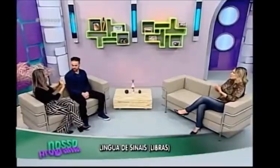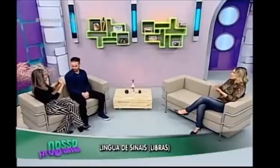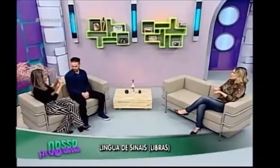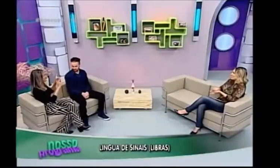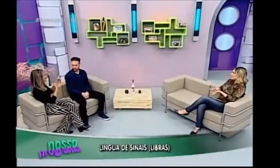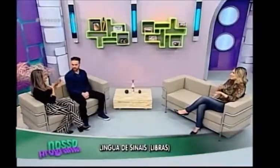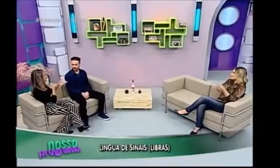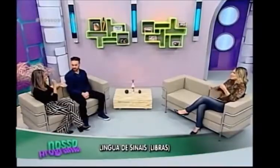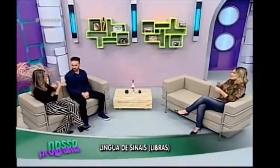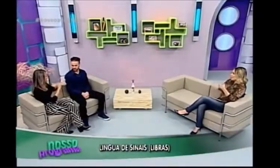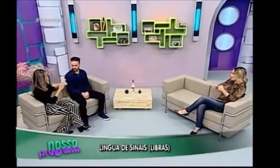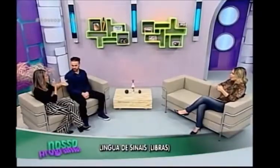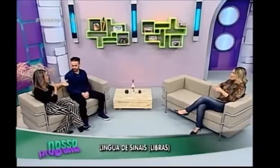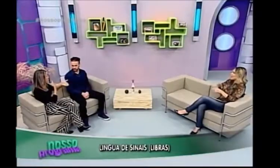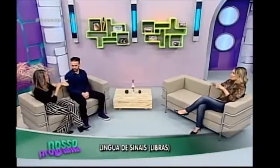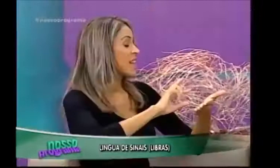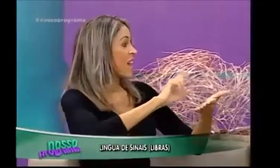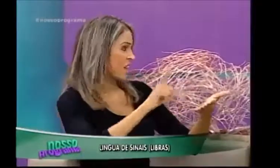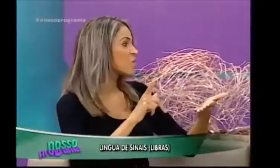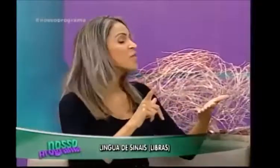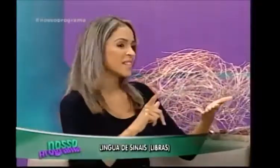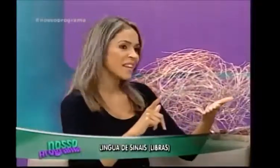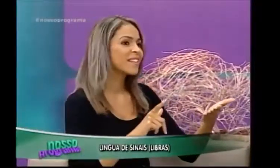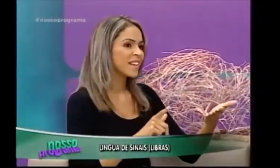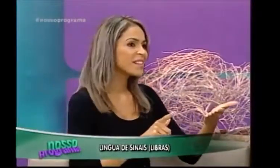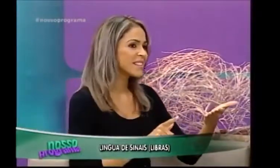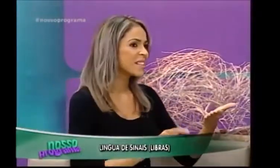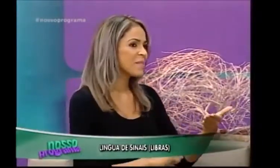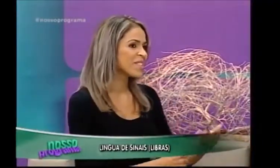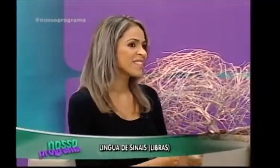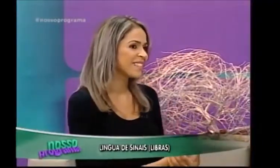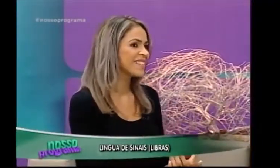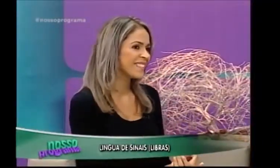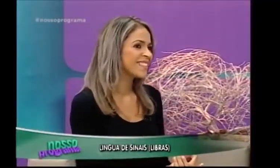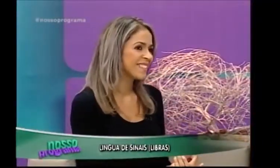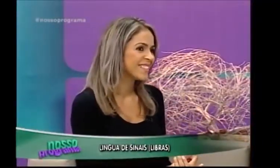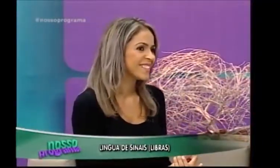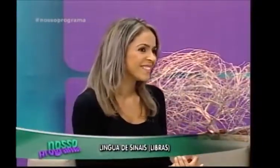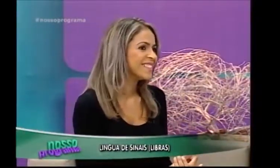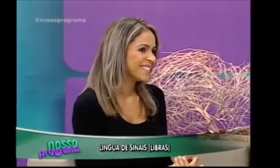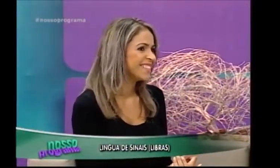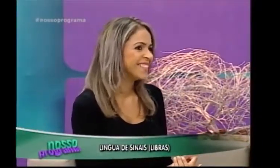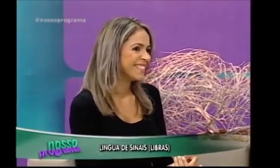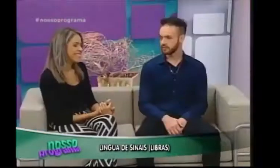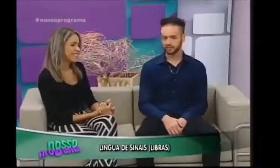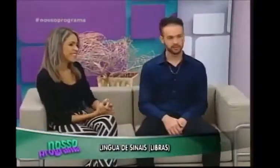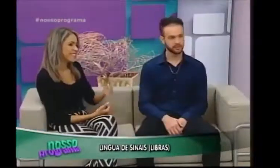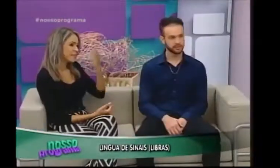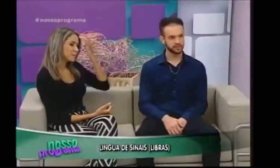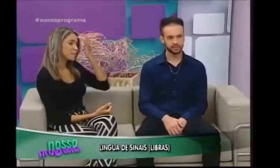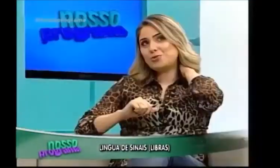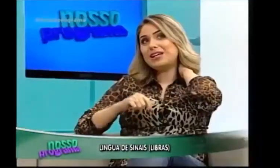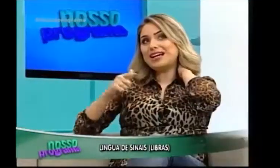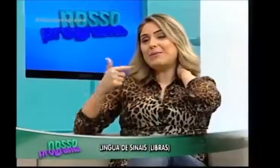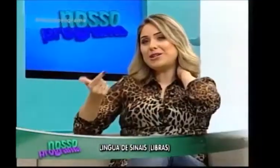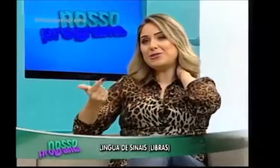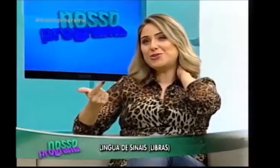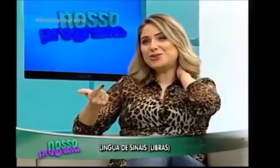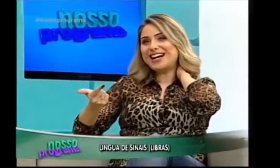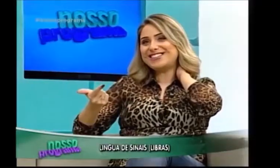escrevo inglês, às vezes troco. É mais ou menos isso, né? Sim, é exatamente assim. É interessante. É interessante isso, porque aí é mais uma dificuldade,